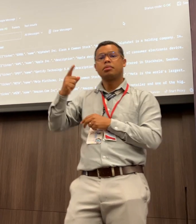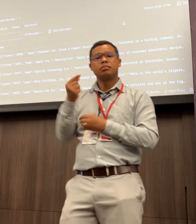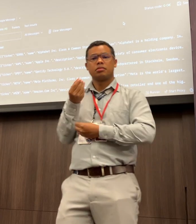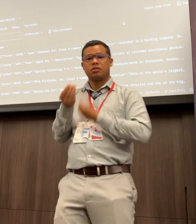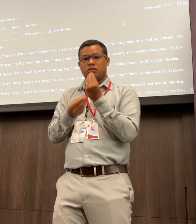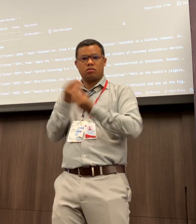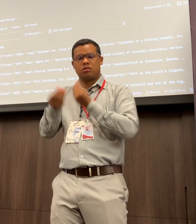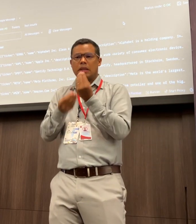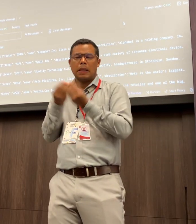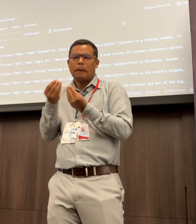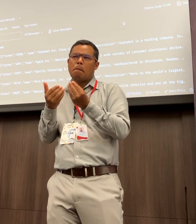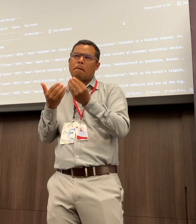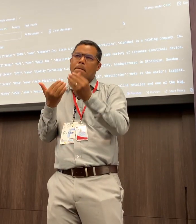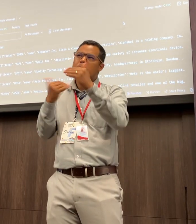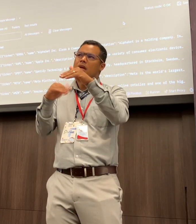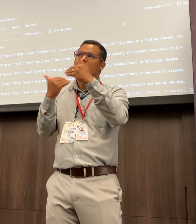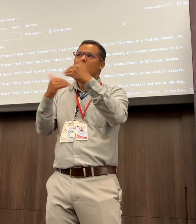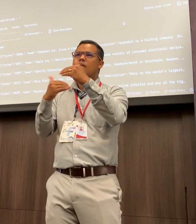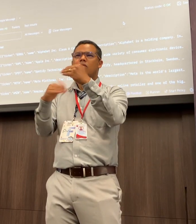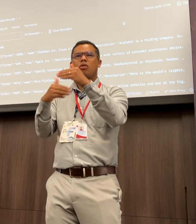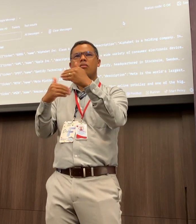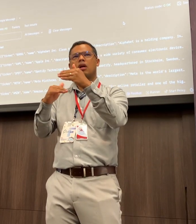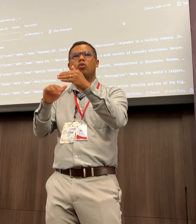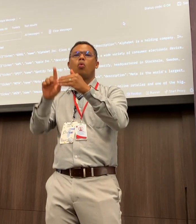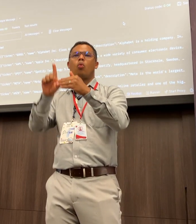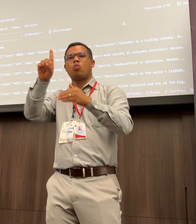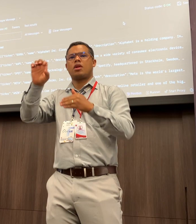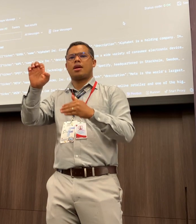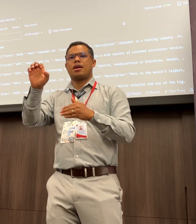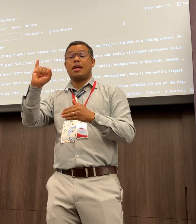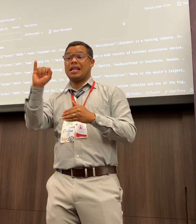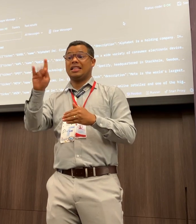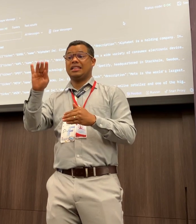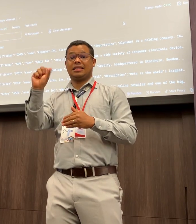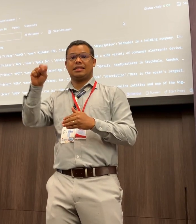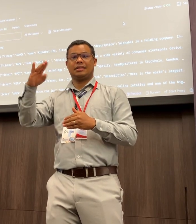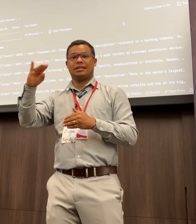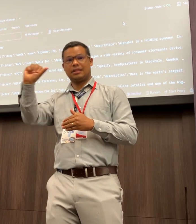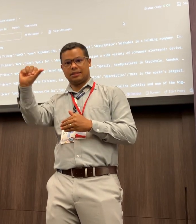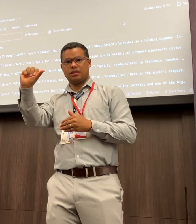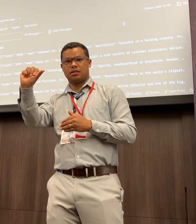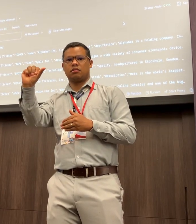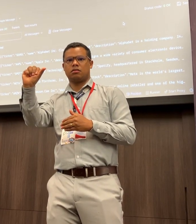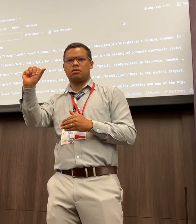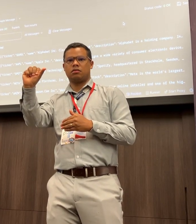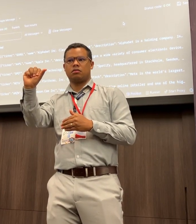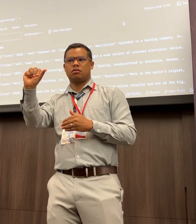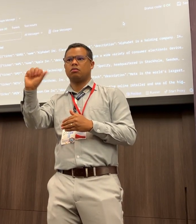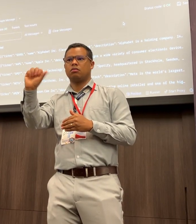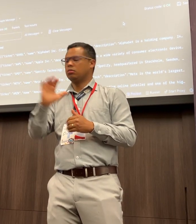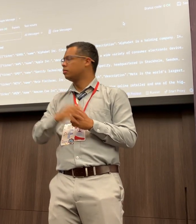como mínimo, aunque sea una instancia, para que no pase ese downscaling a 0.